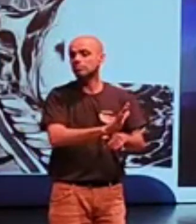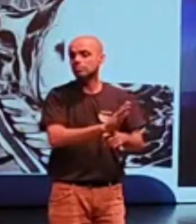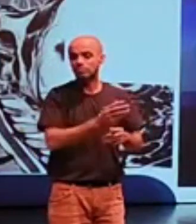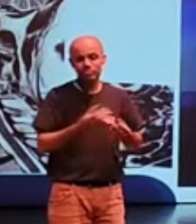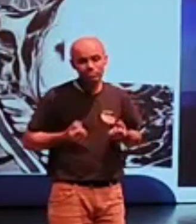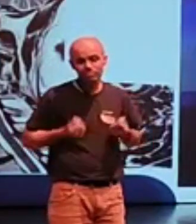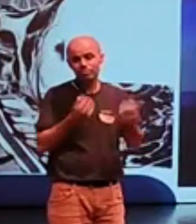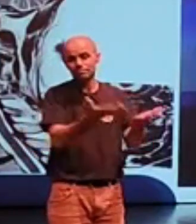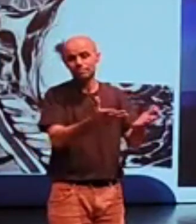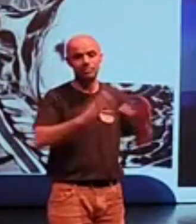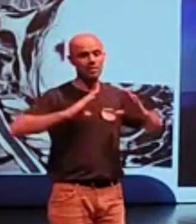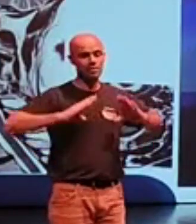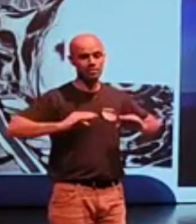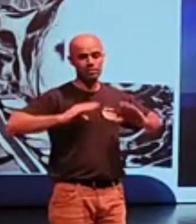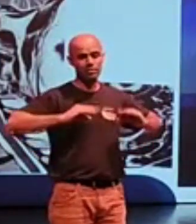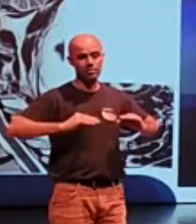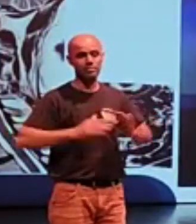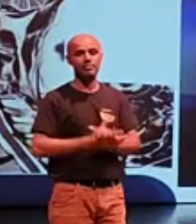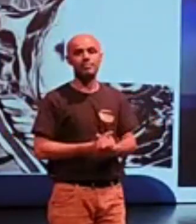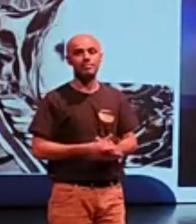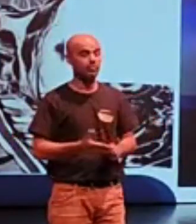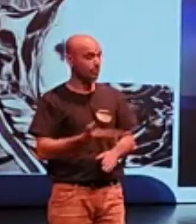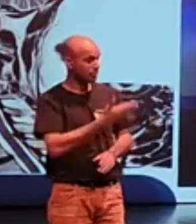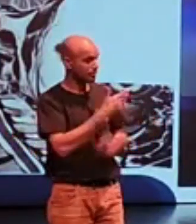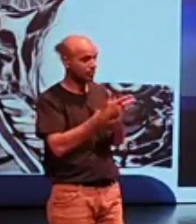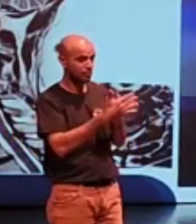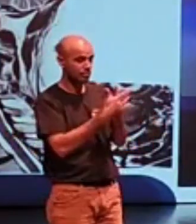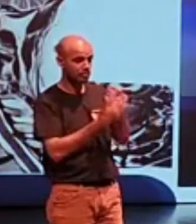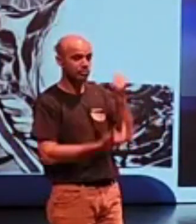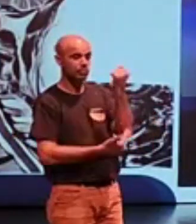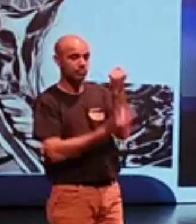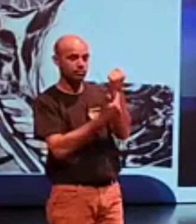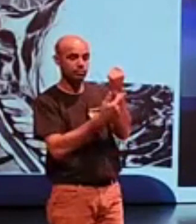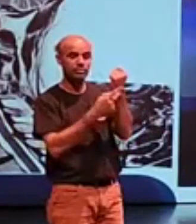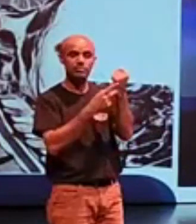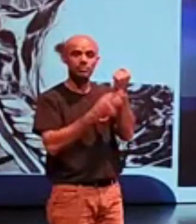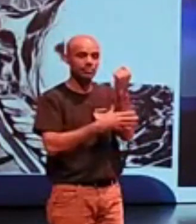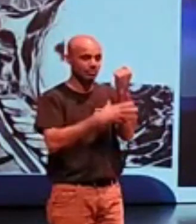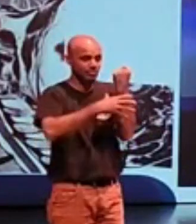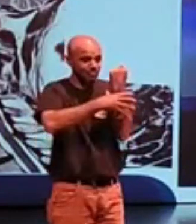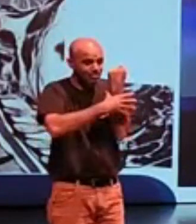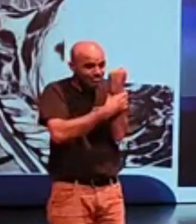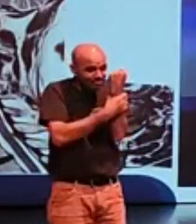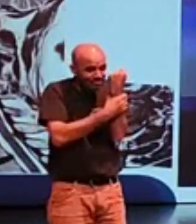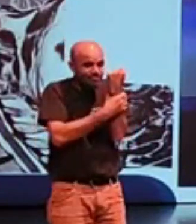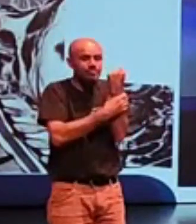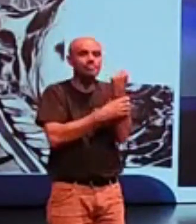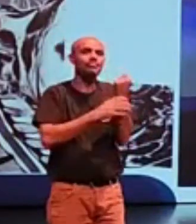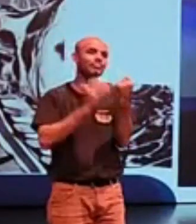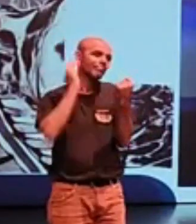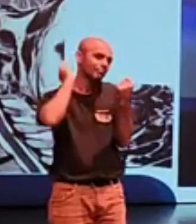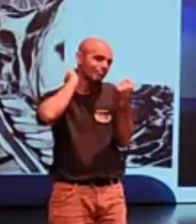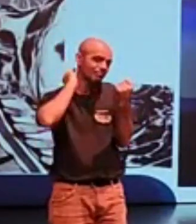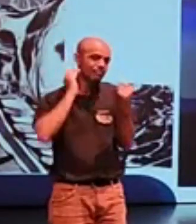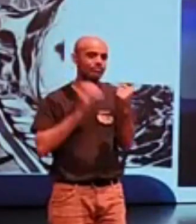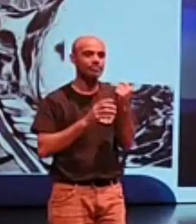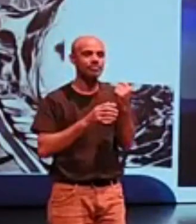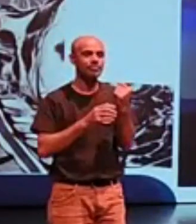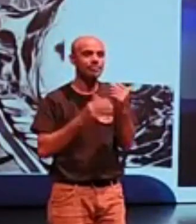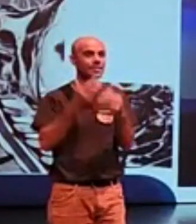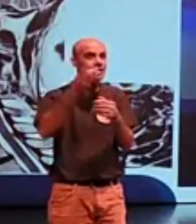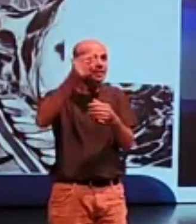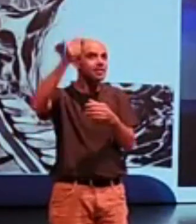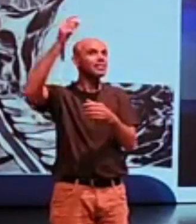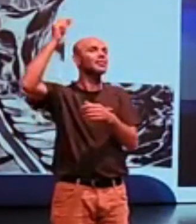trazer um pouco mais de conforto. Esse caso é um paciente que foi operado, continuou com uma compressão na coluna cervical e antigamente nós